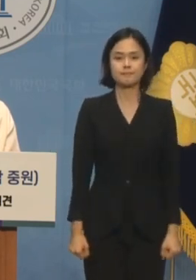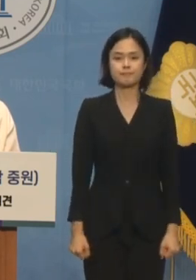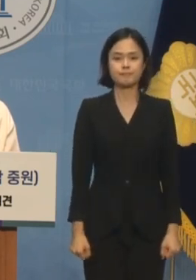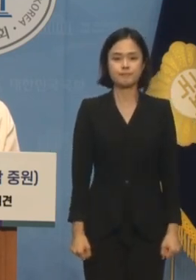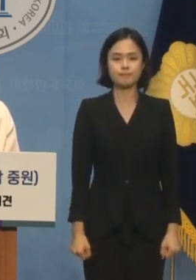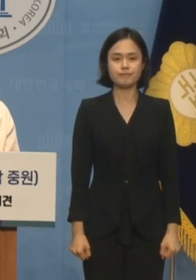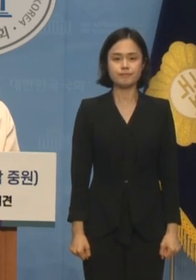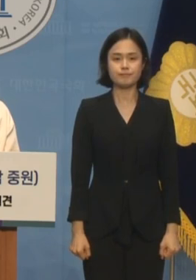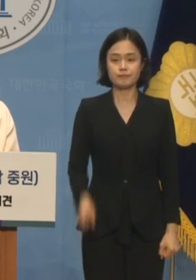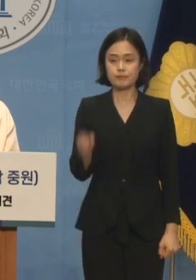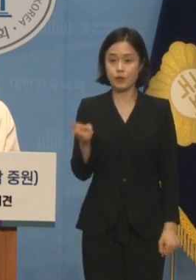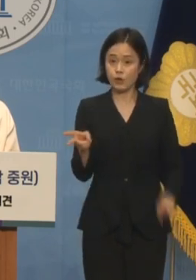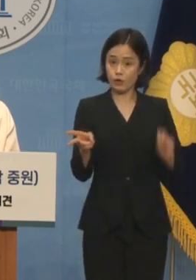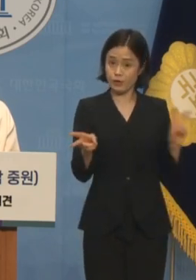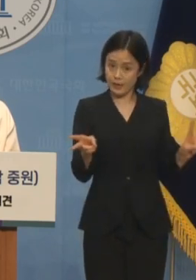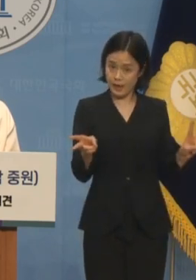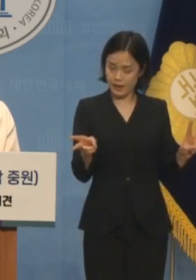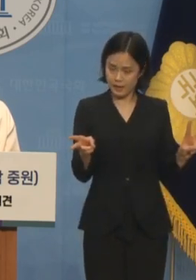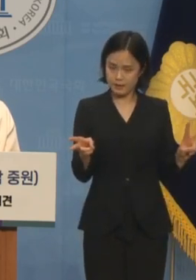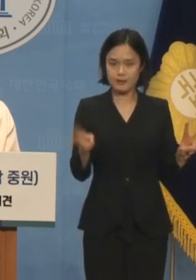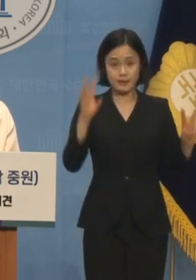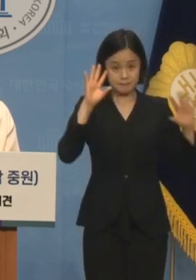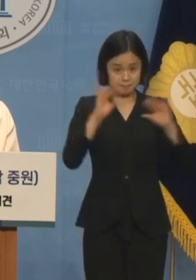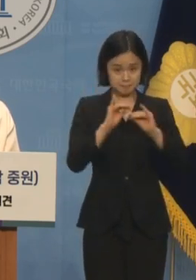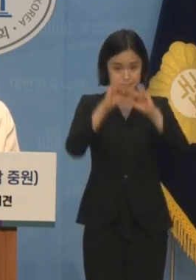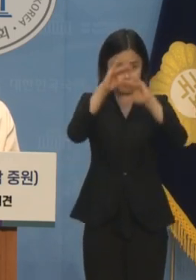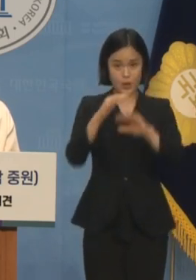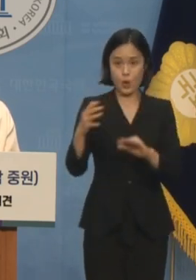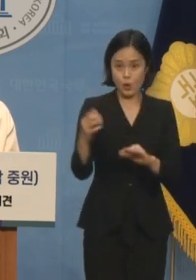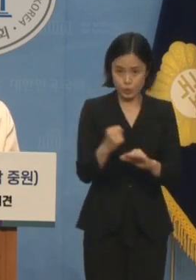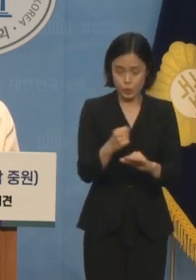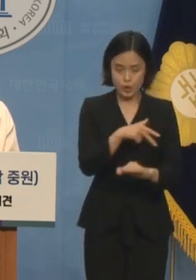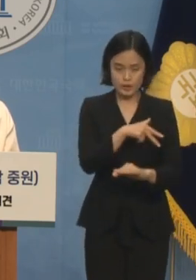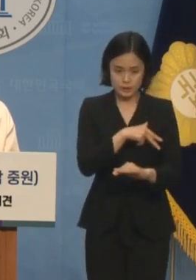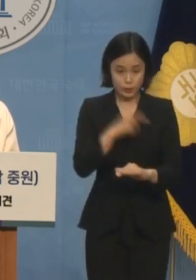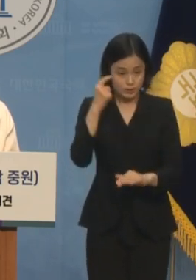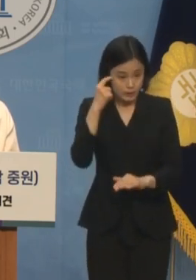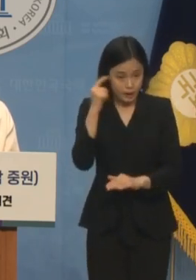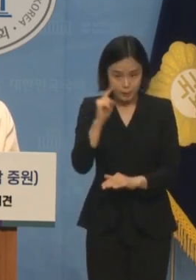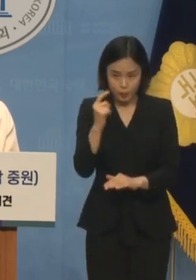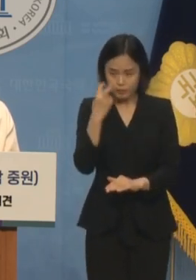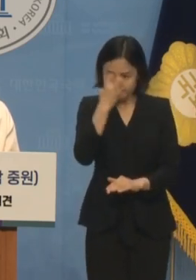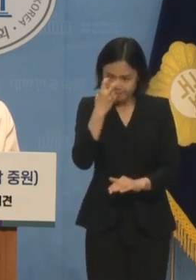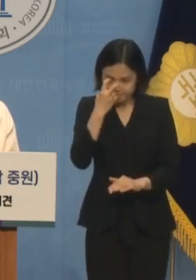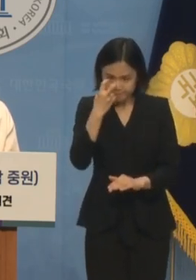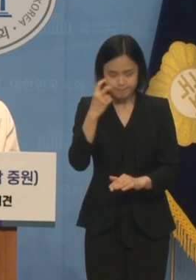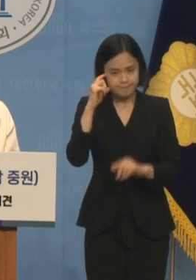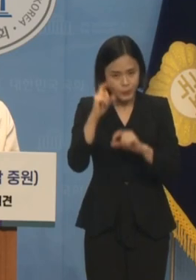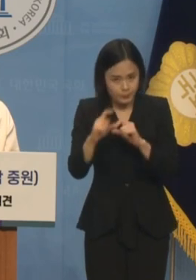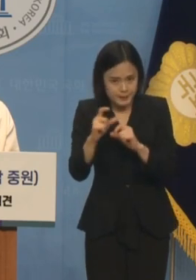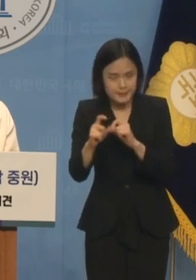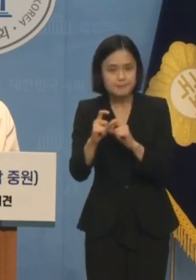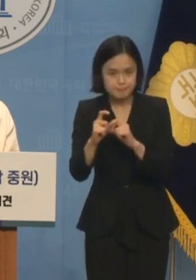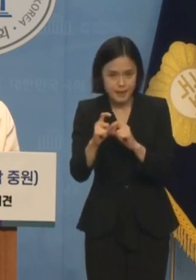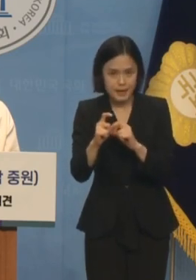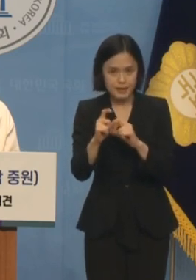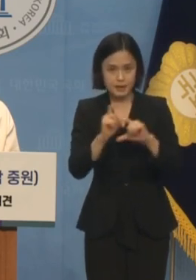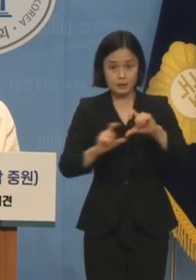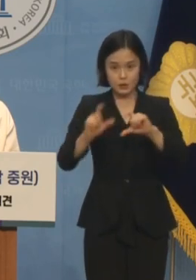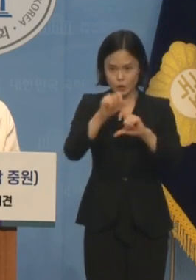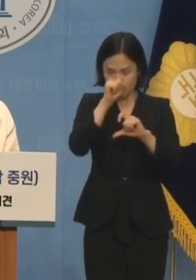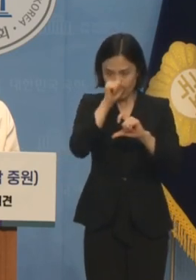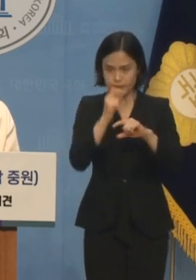양당의 당론 법안을 바탕으로 여러 의원님들의 의견을 심사숙고하여 더 나은 대한민국 간호 현장을 만들기